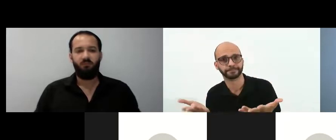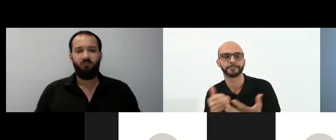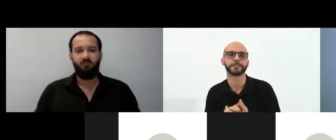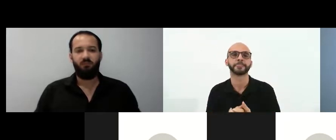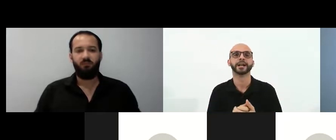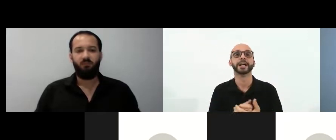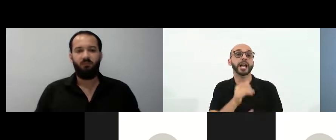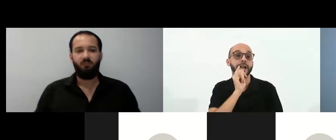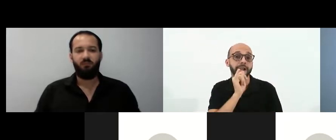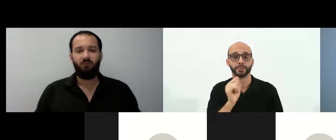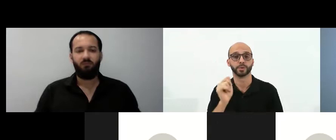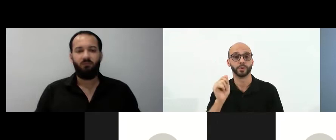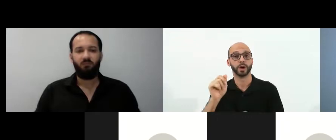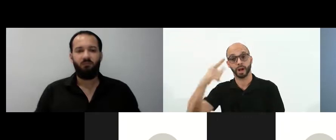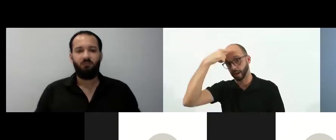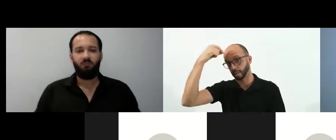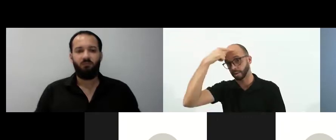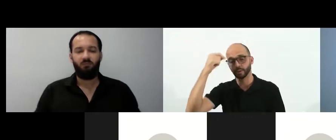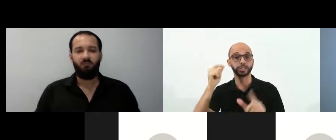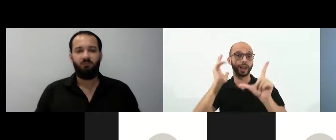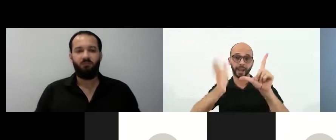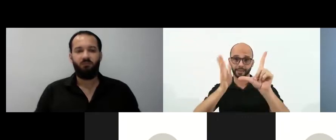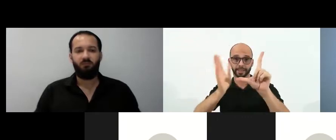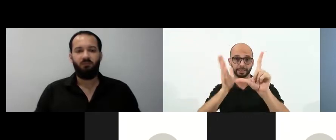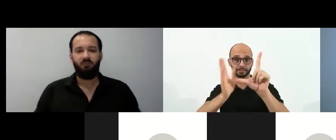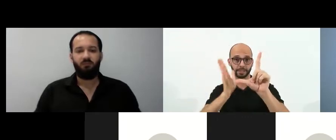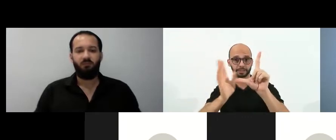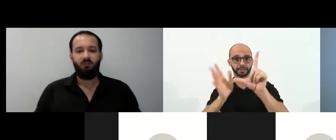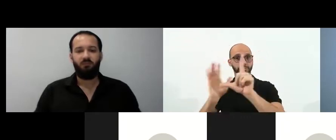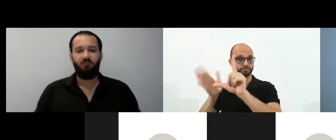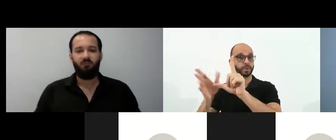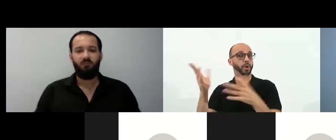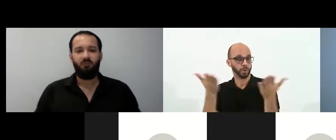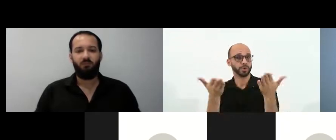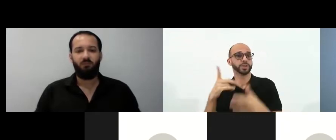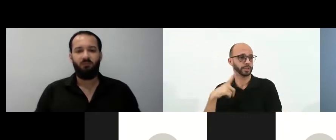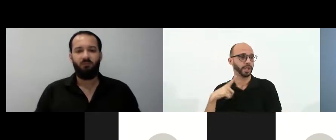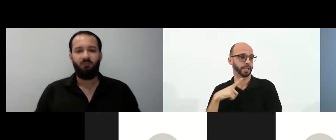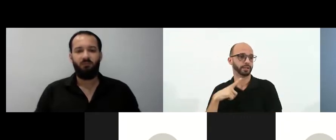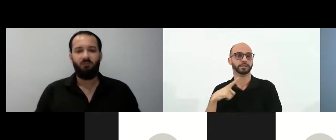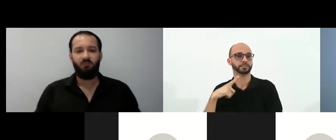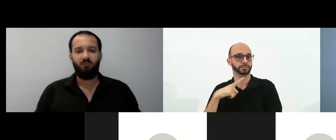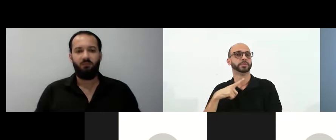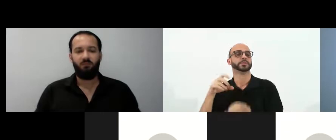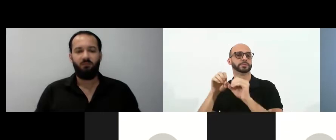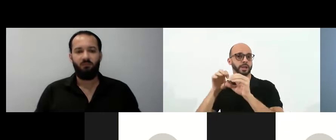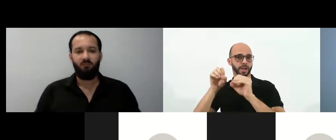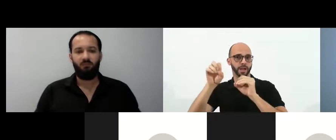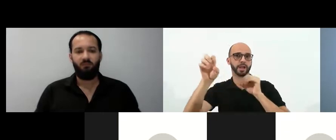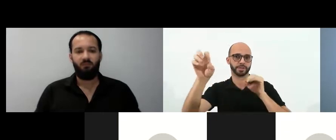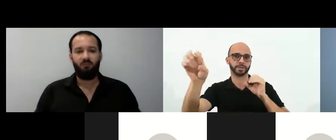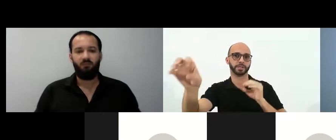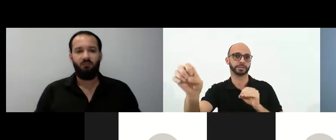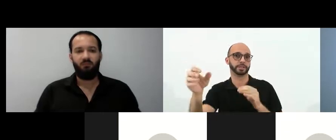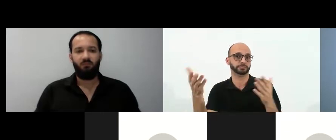algumas limitações. Por exemplo, né, graduações em letras libras. Hoje nós